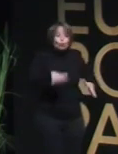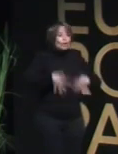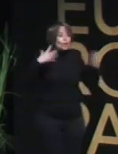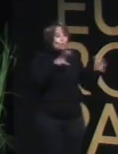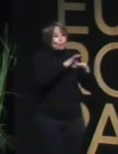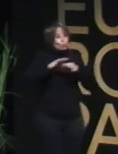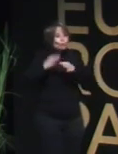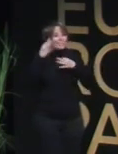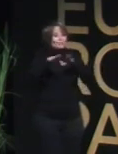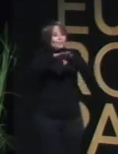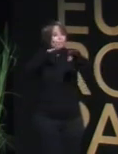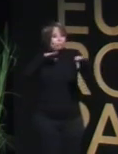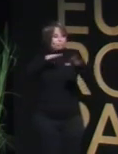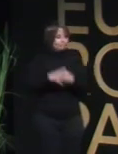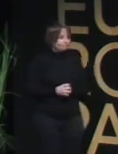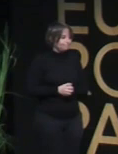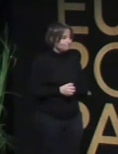ir por detrás siempre.